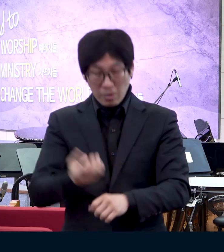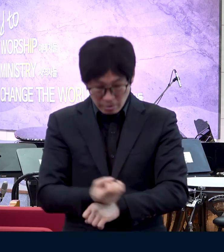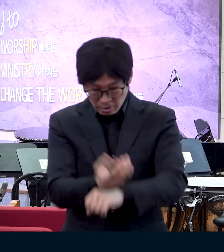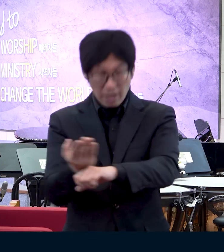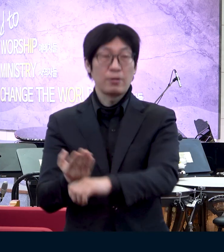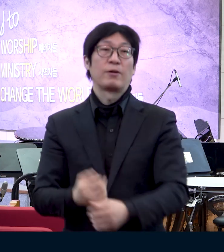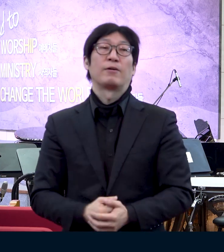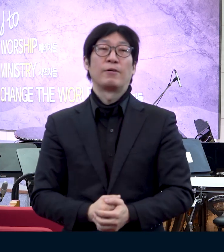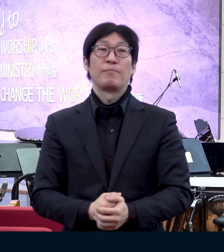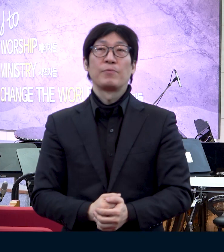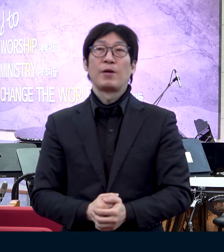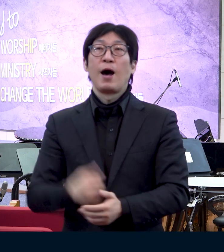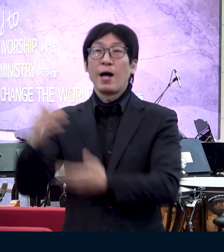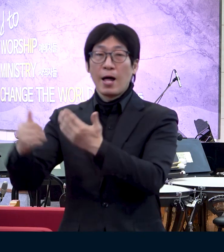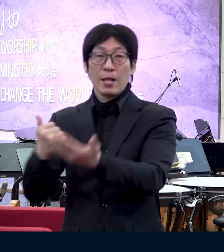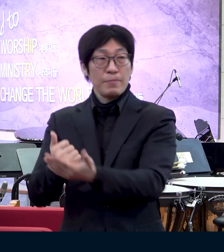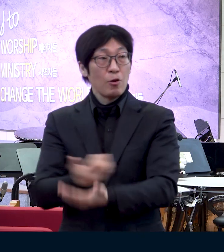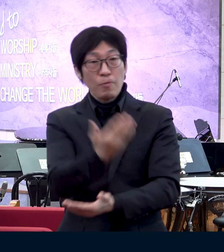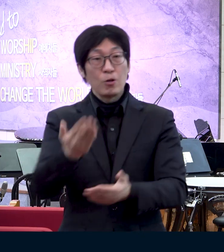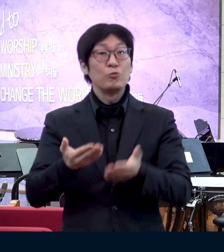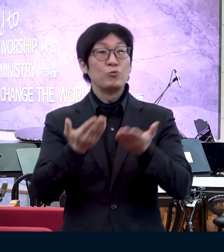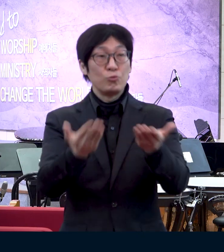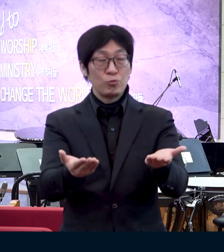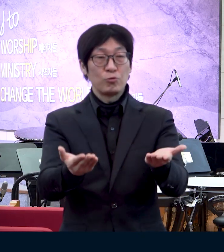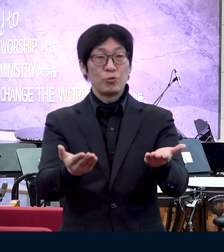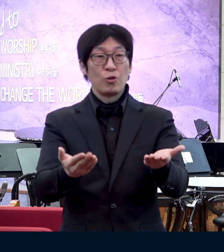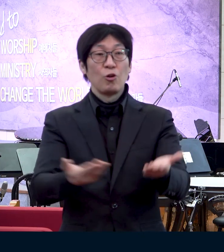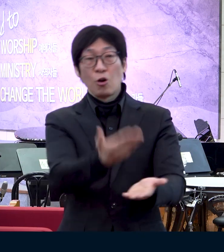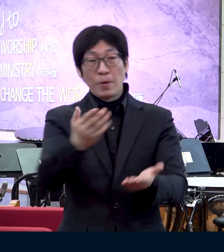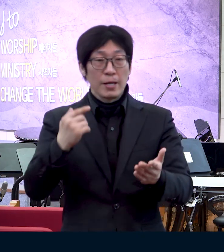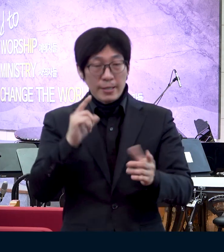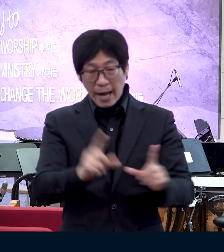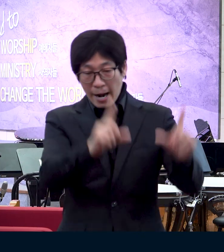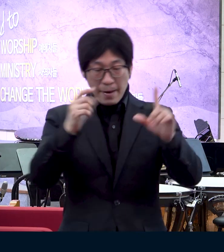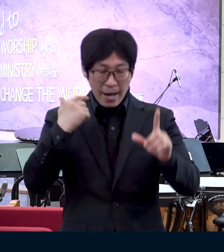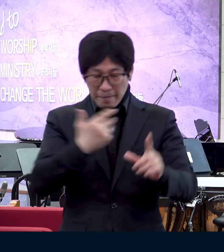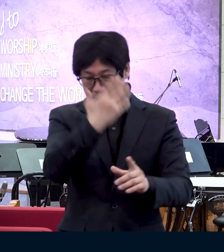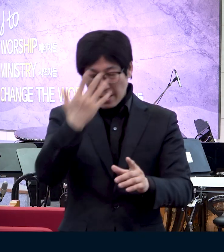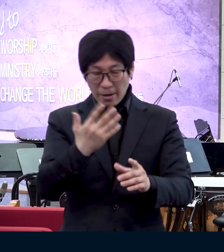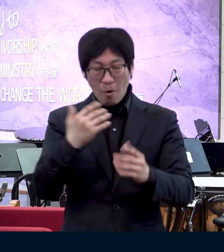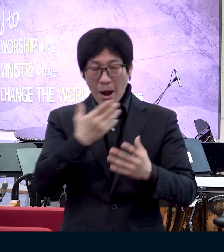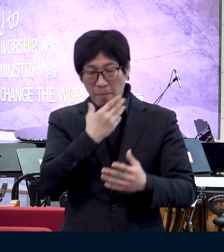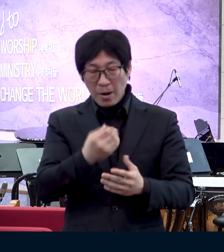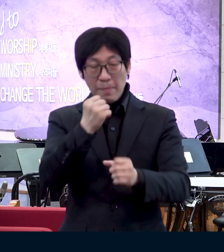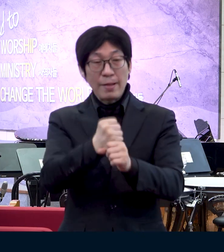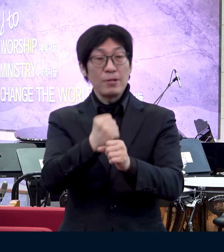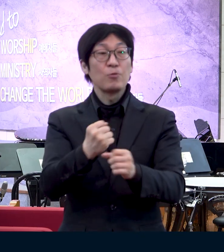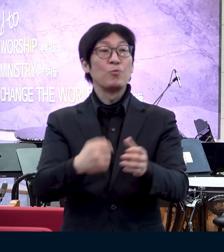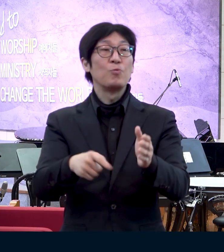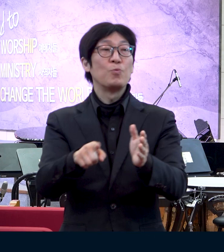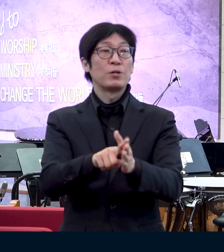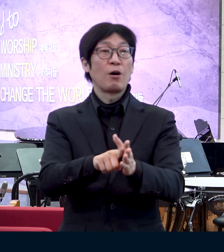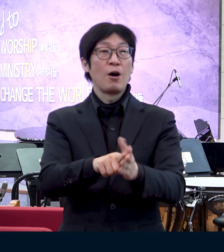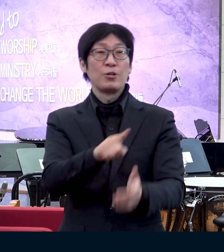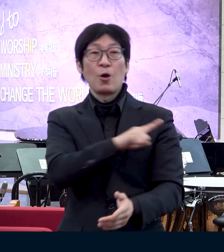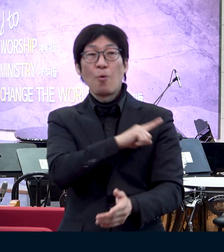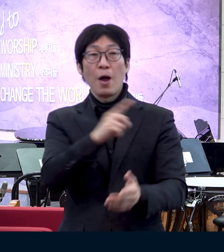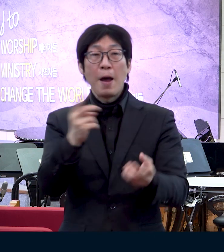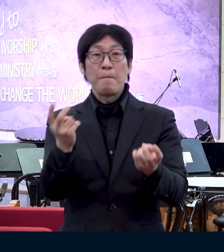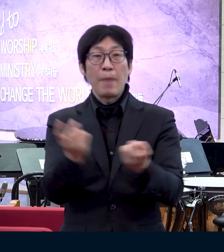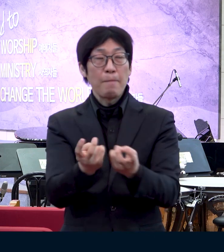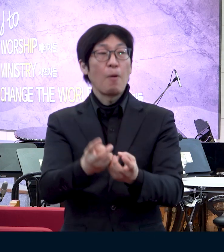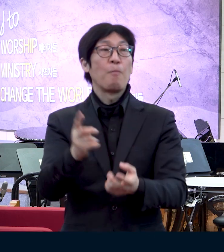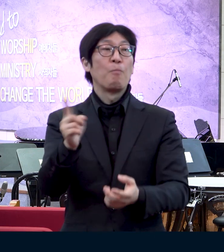거예요. 우리 하나님이 우리에게 주신 우리의 삶을 아름답고 행복하게 살게 하기 위한 그 바로